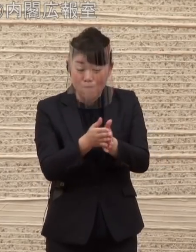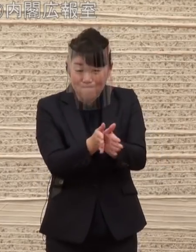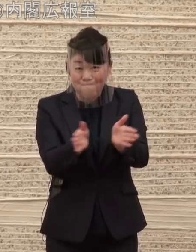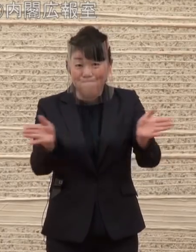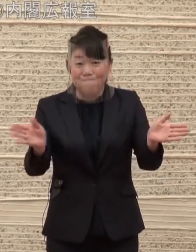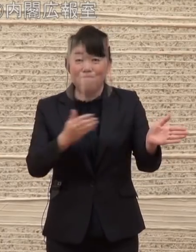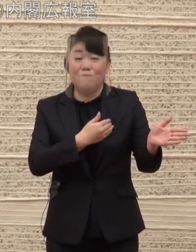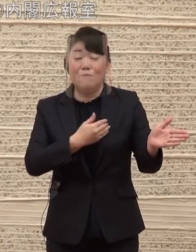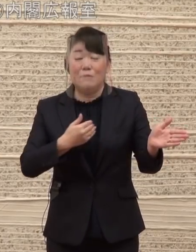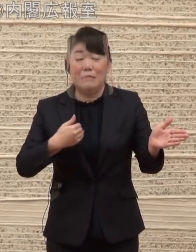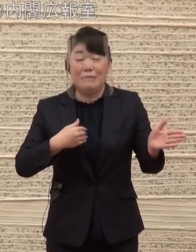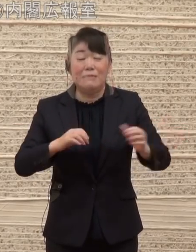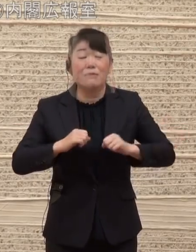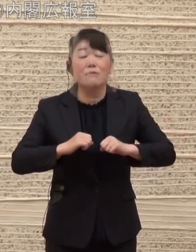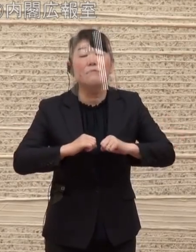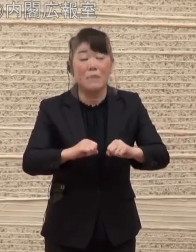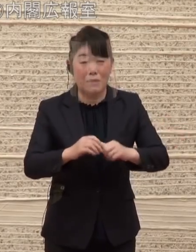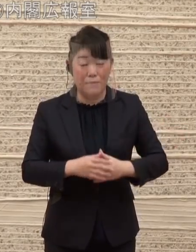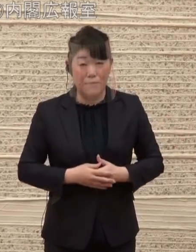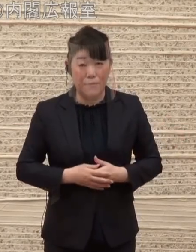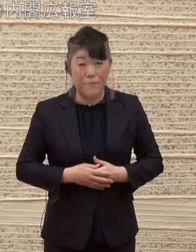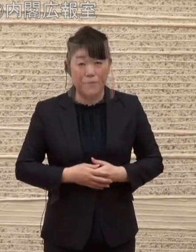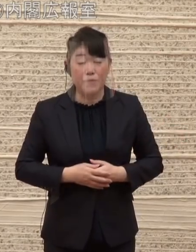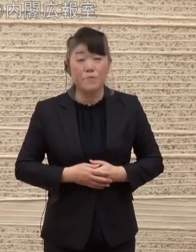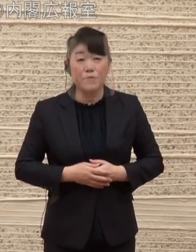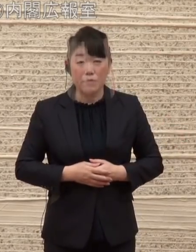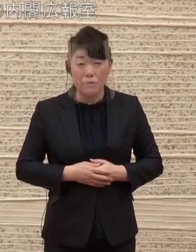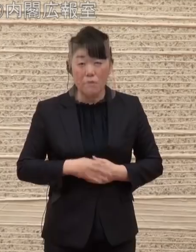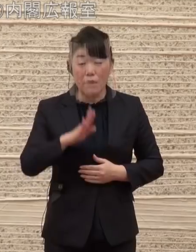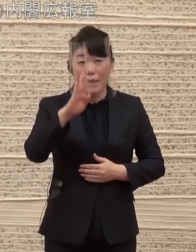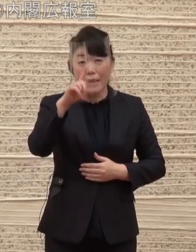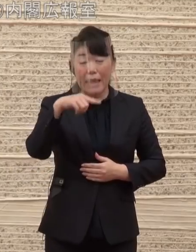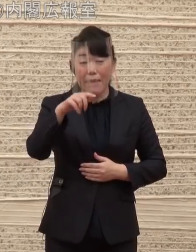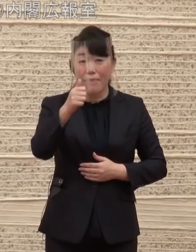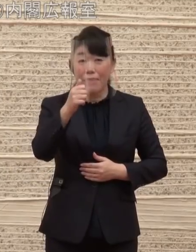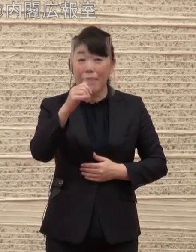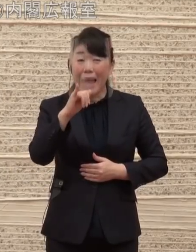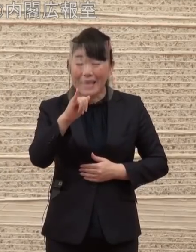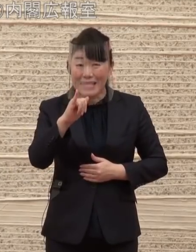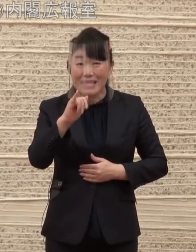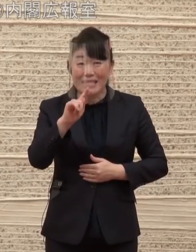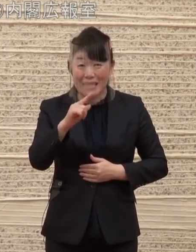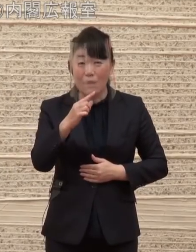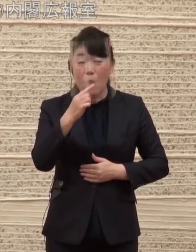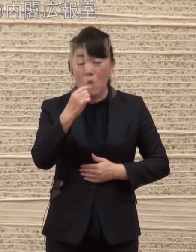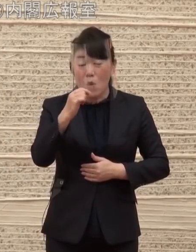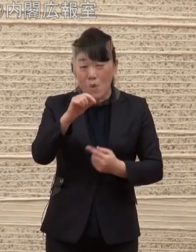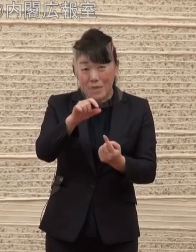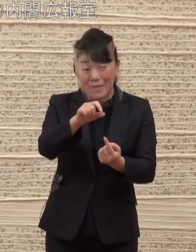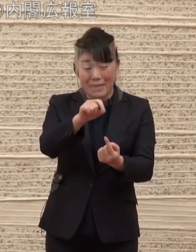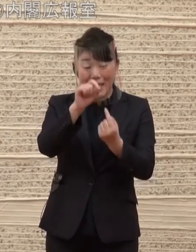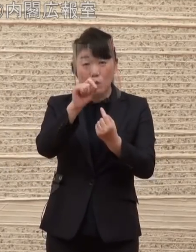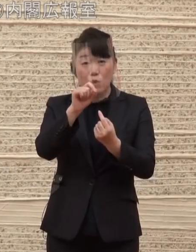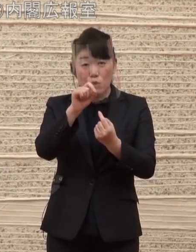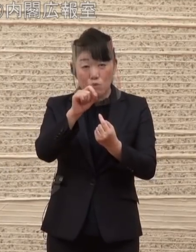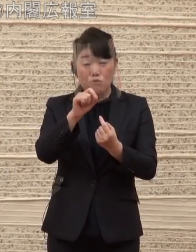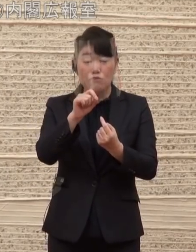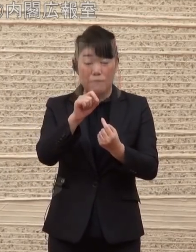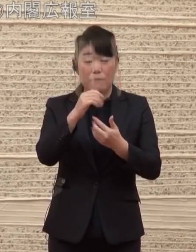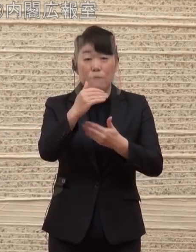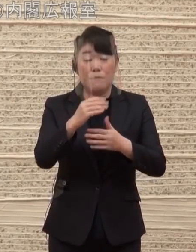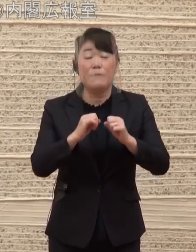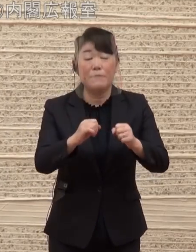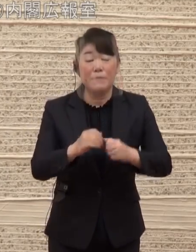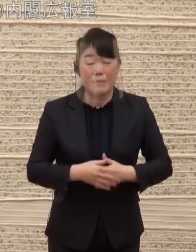進めます検体を採取する体制も増強しますプレマでの